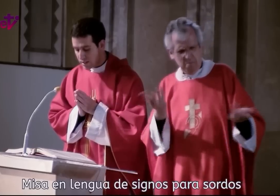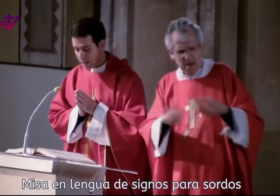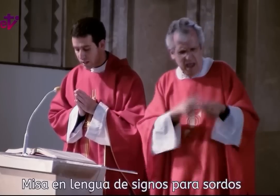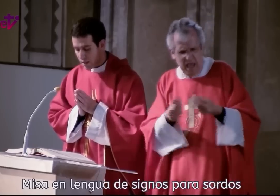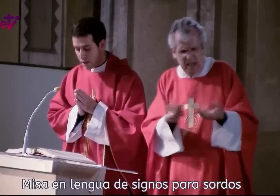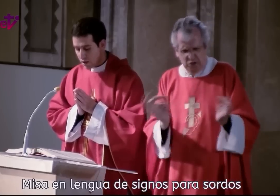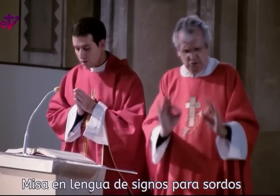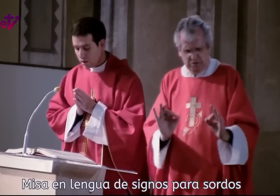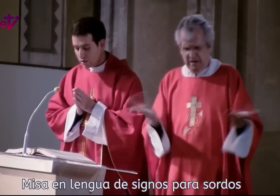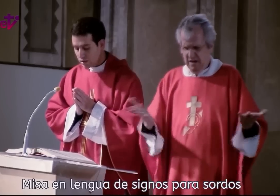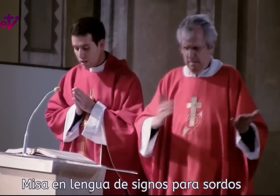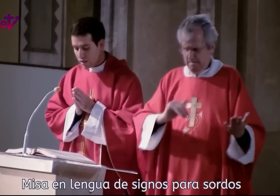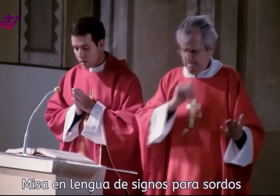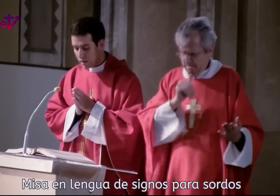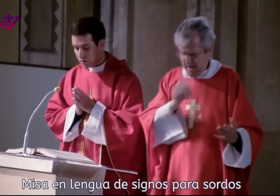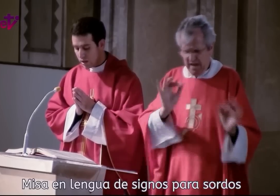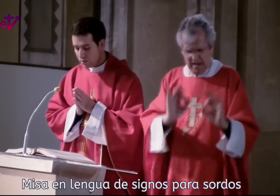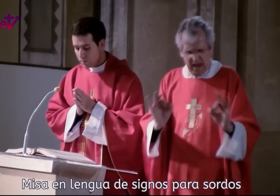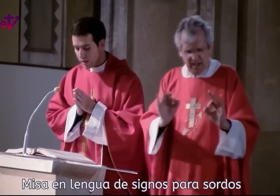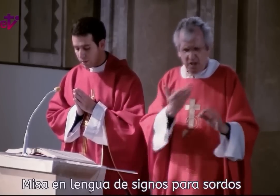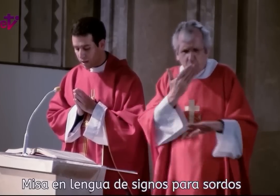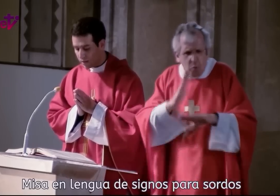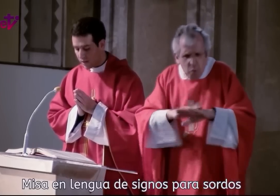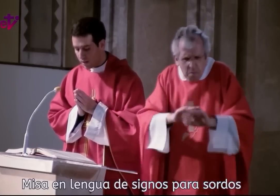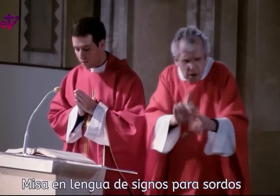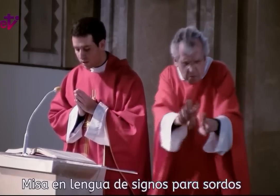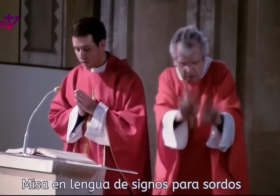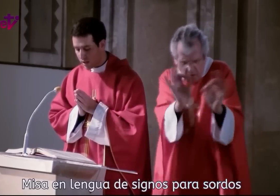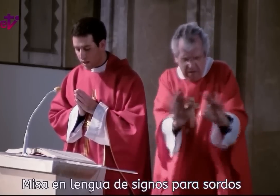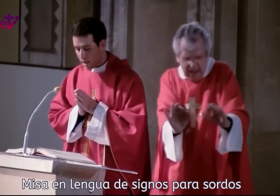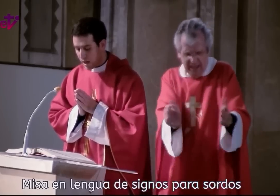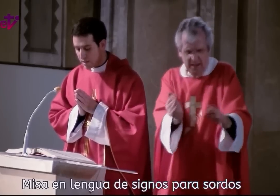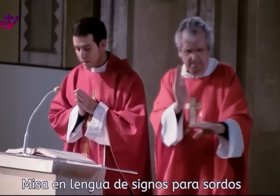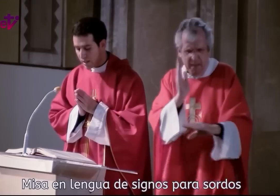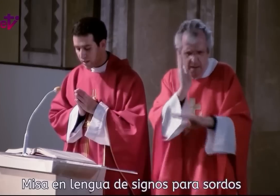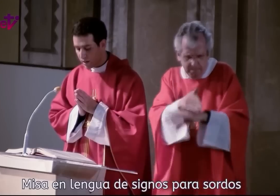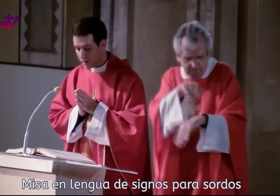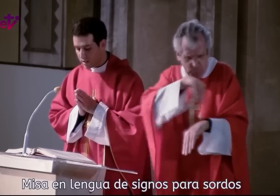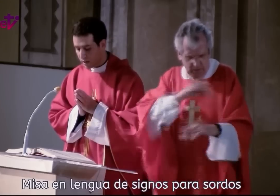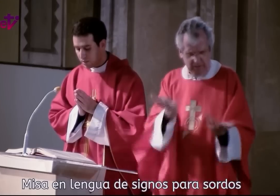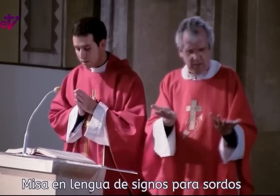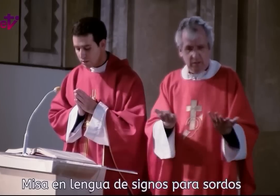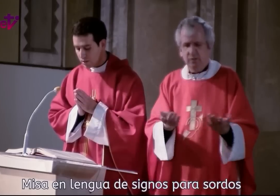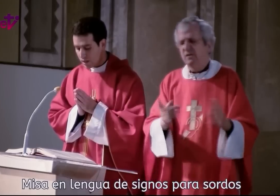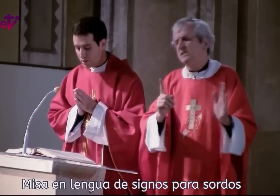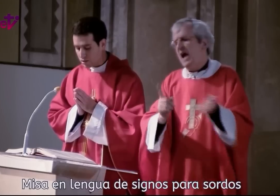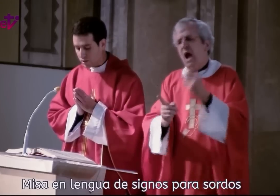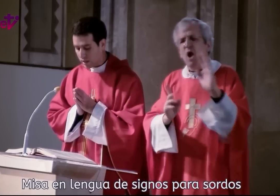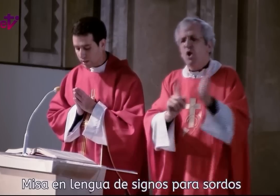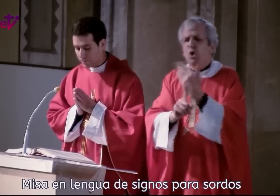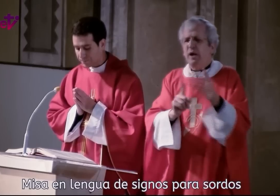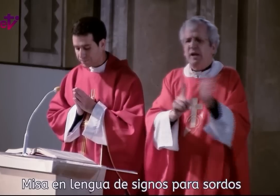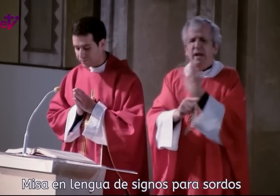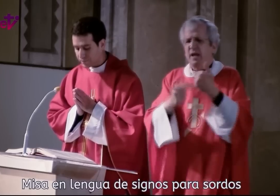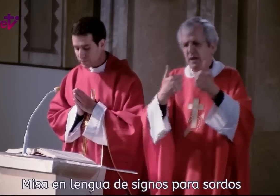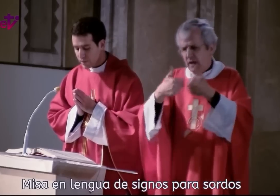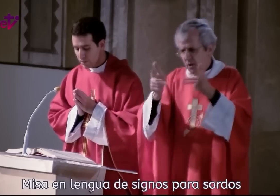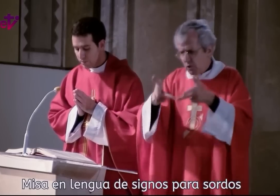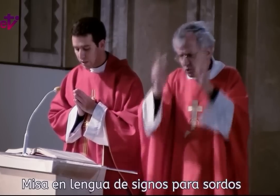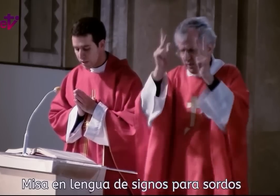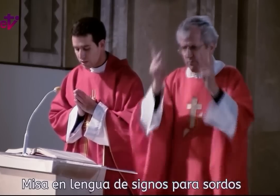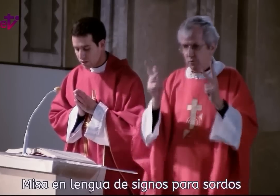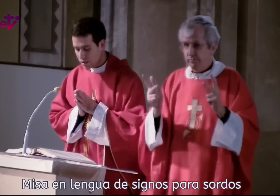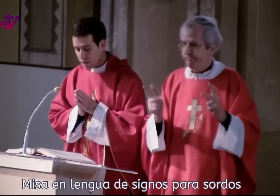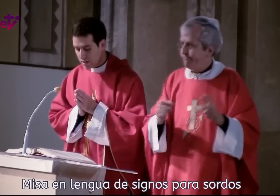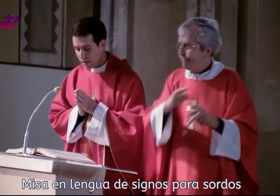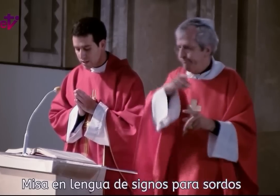hecho éste? No he encontrado en él ninguna culpa que merezca la muerte, así que le daré un escarmiento y lo soltaré».